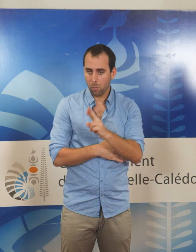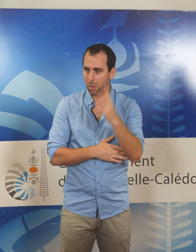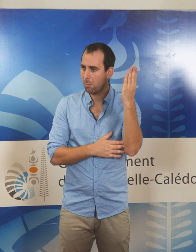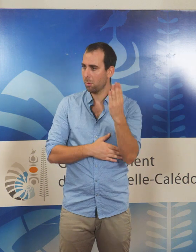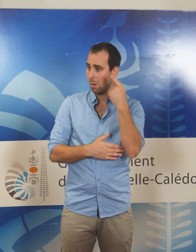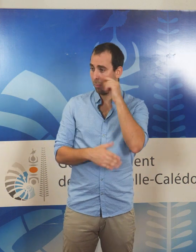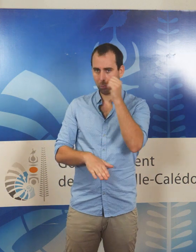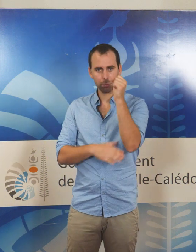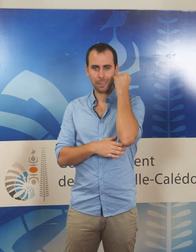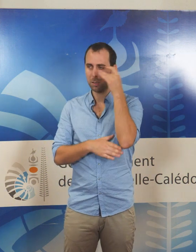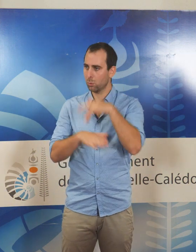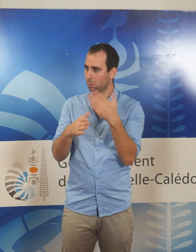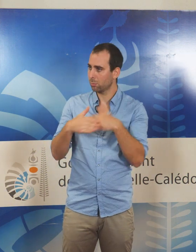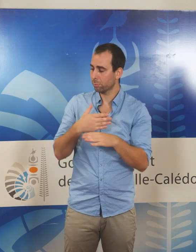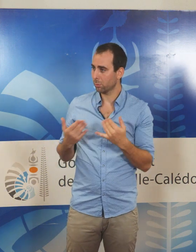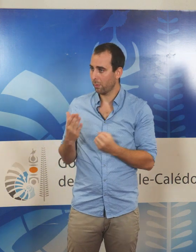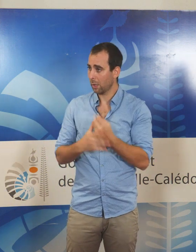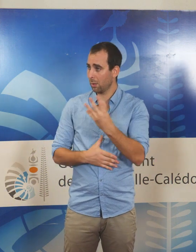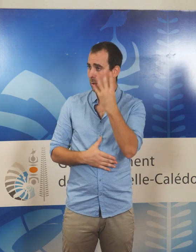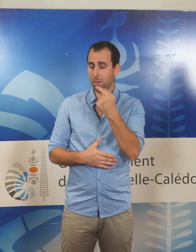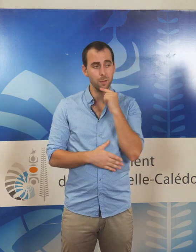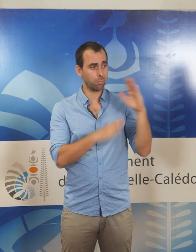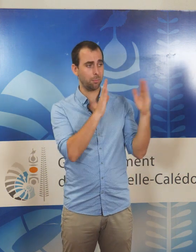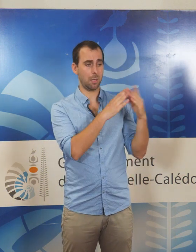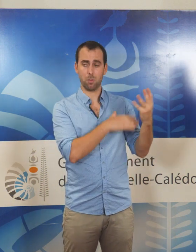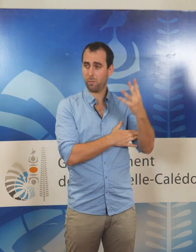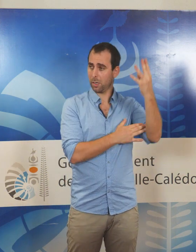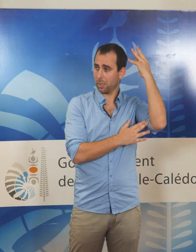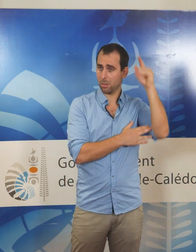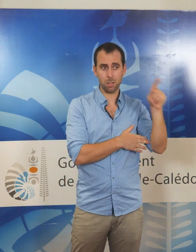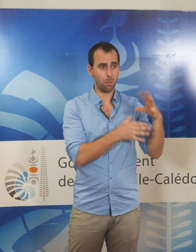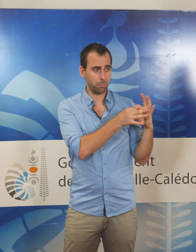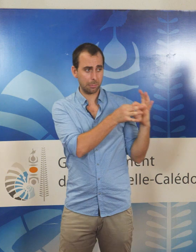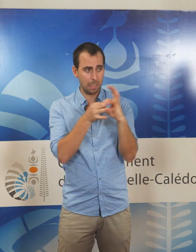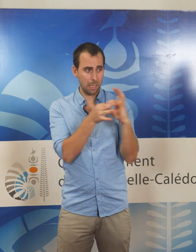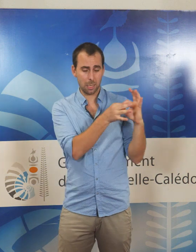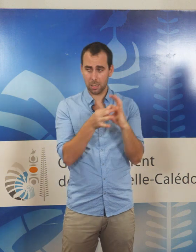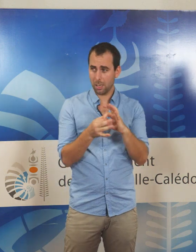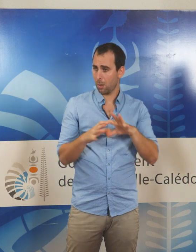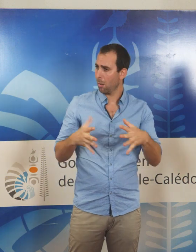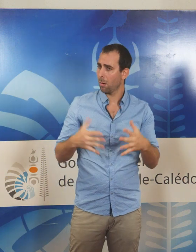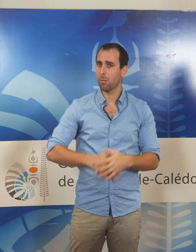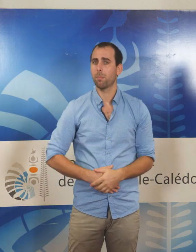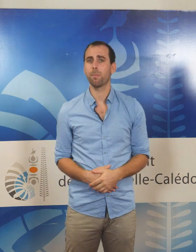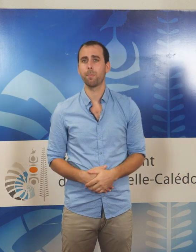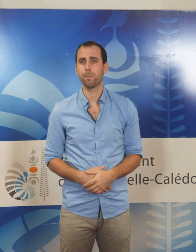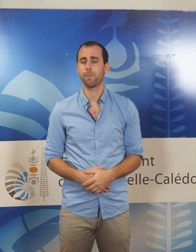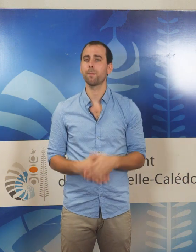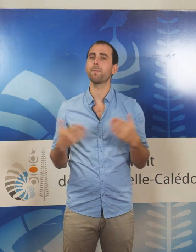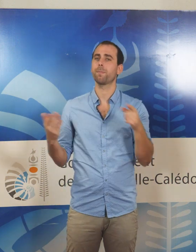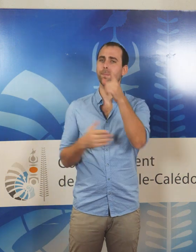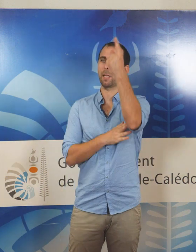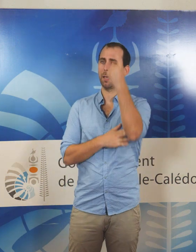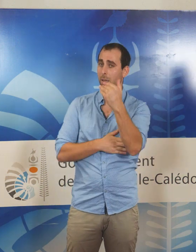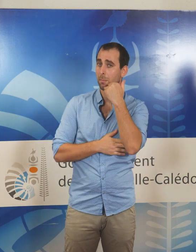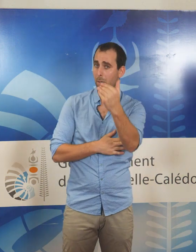stage ici en Calédonie. Mais comment la Maison de la Calédonie est associée à ce travail-là ? Merci pour